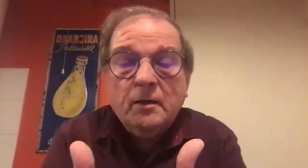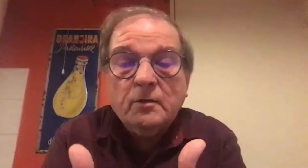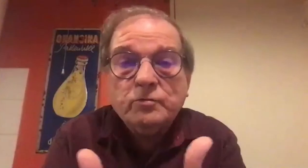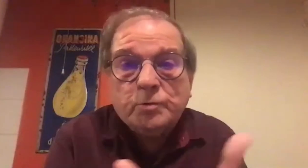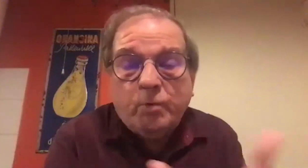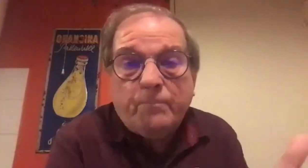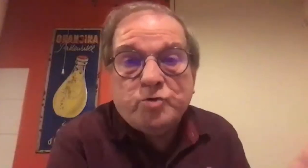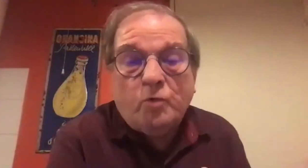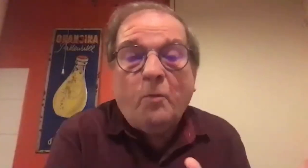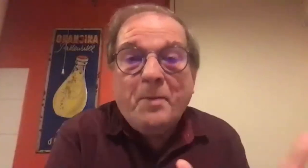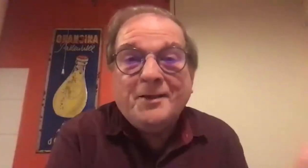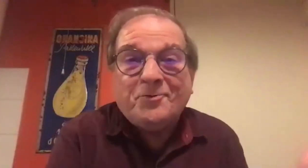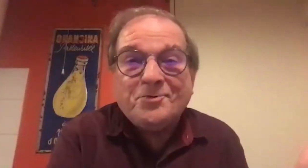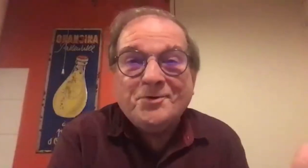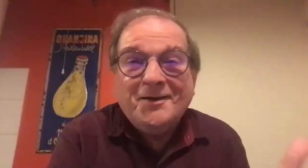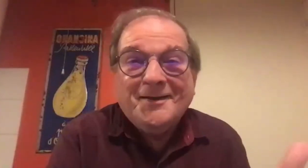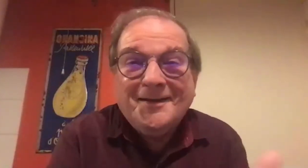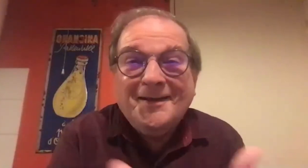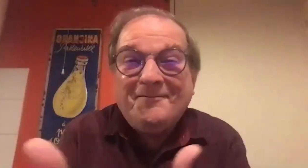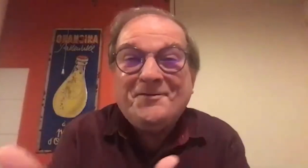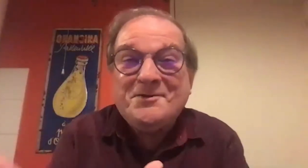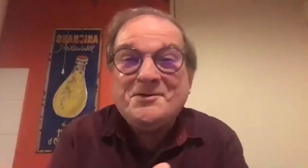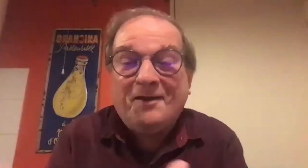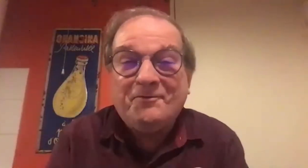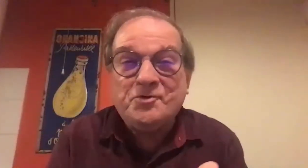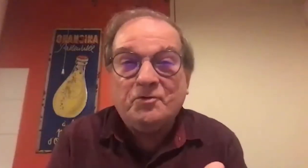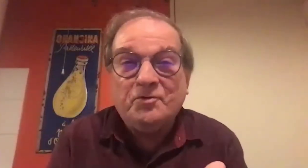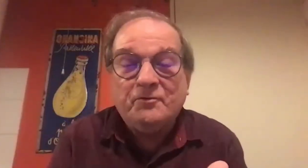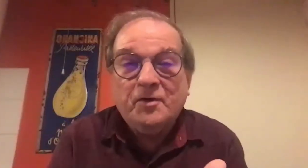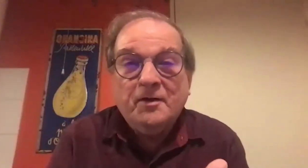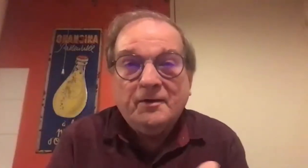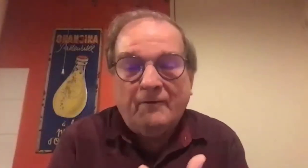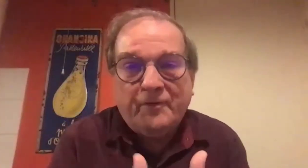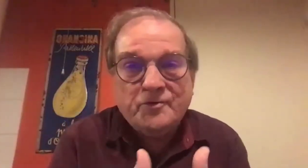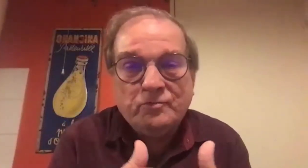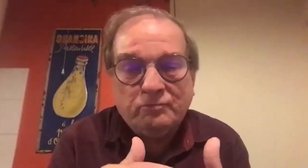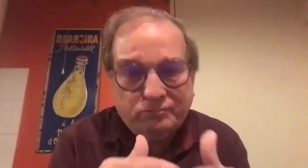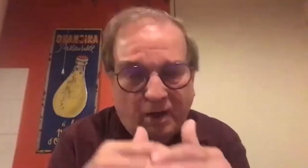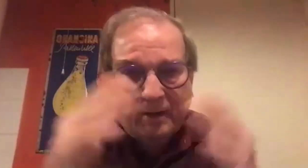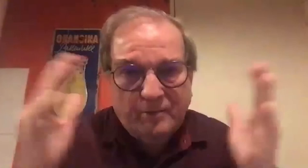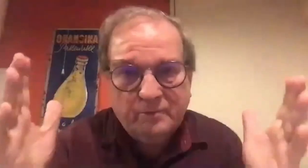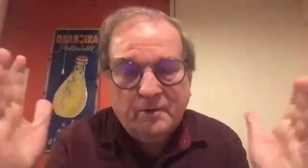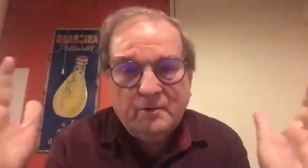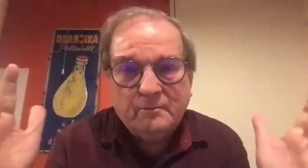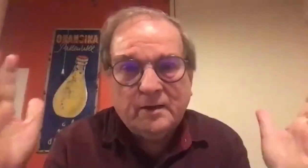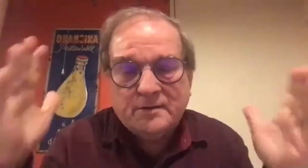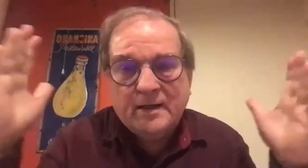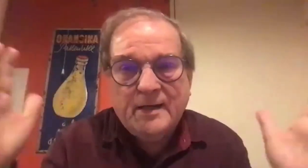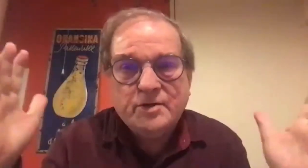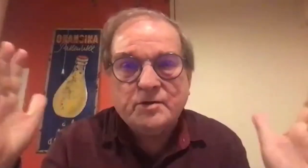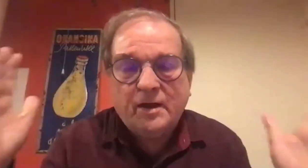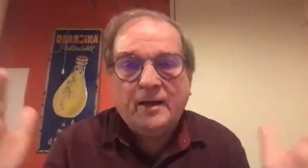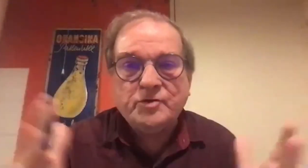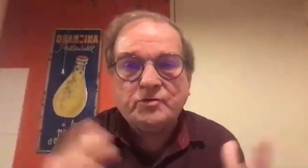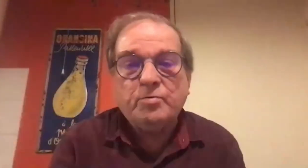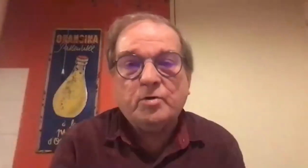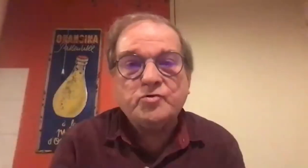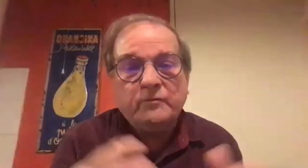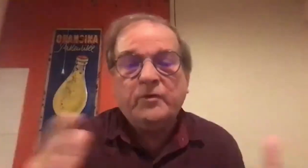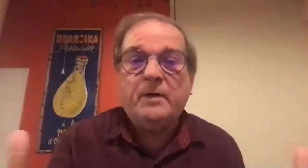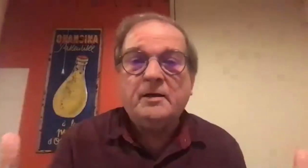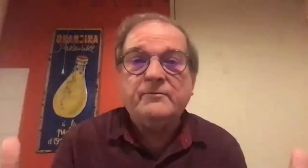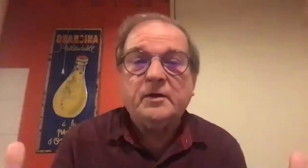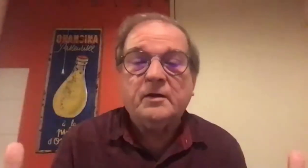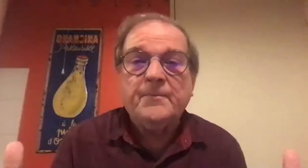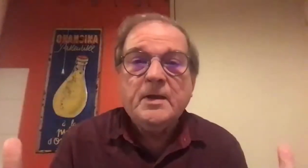contra os próprios documentos que ele evidenciava no seu livro. Quem fez um trabalho excelente, clássico, sobre o